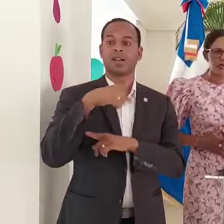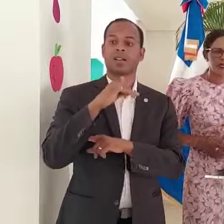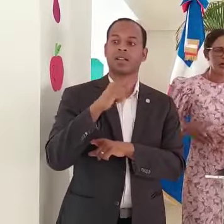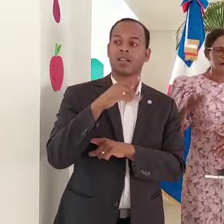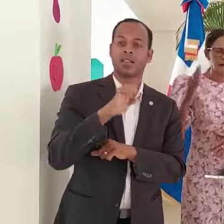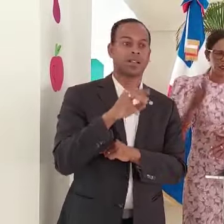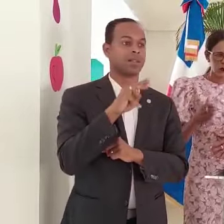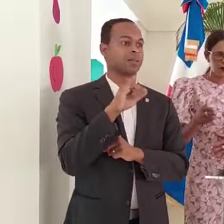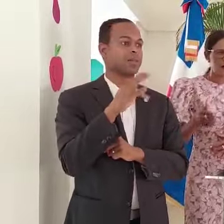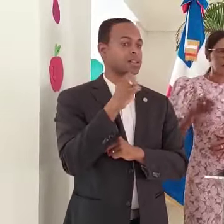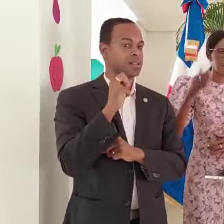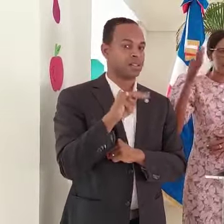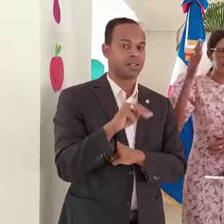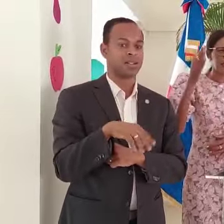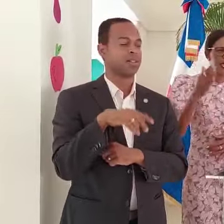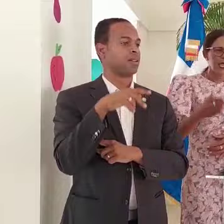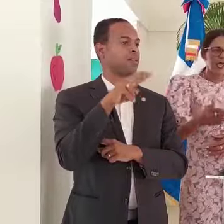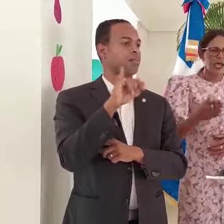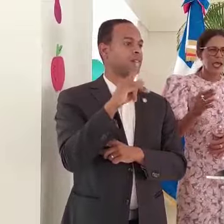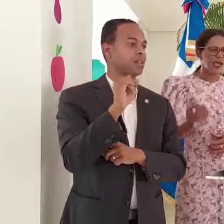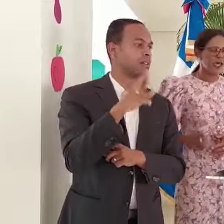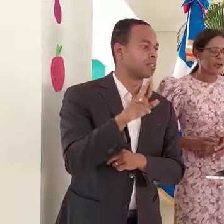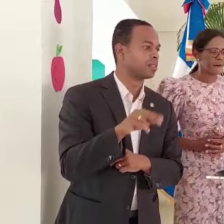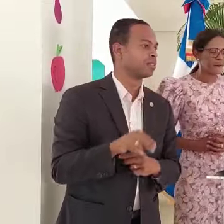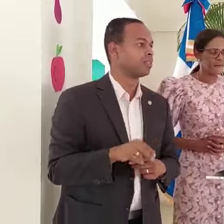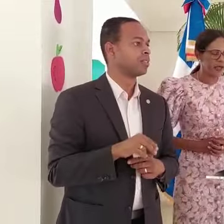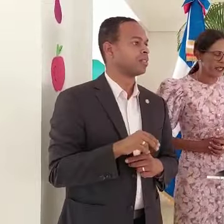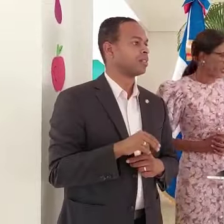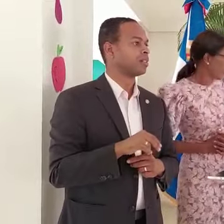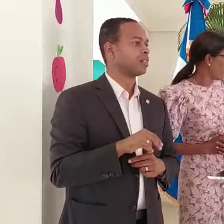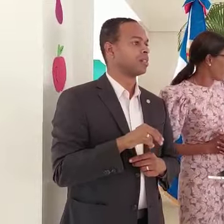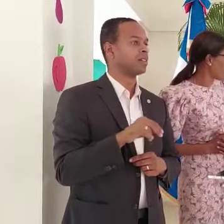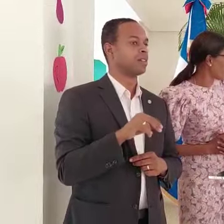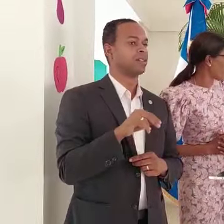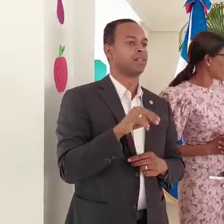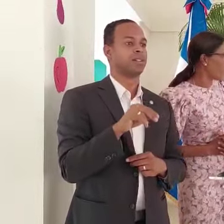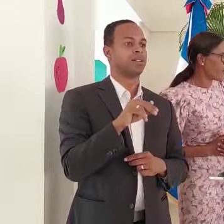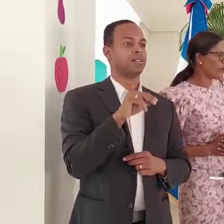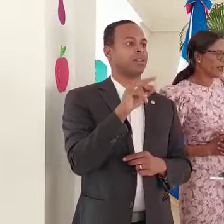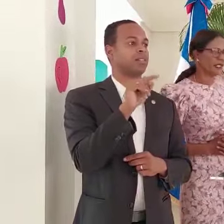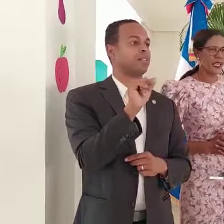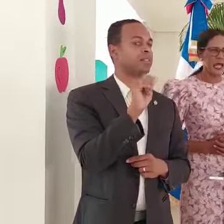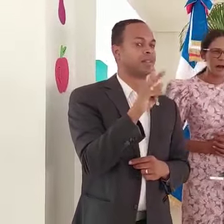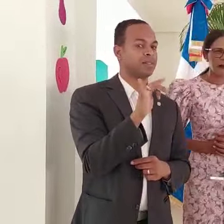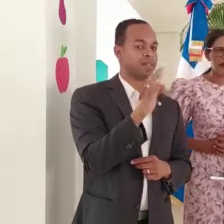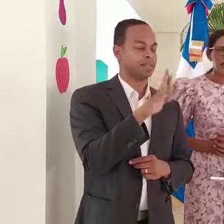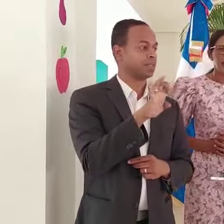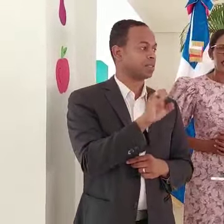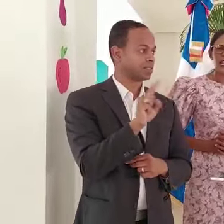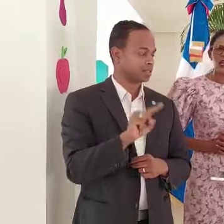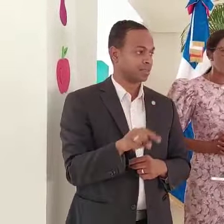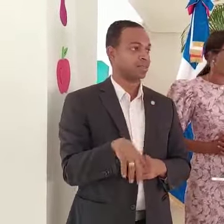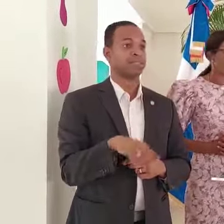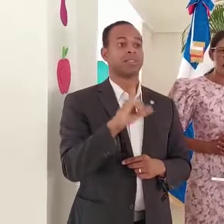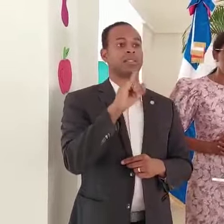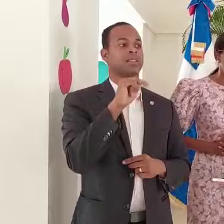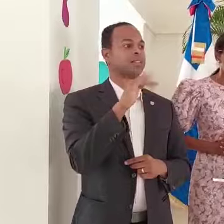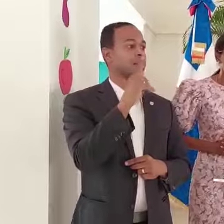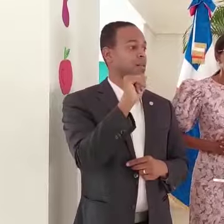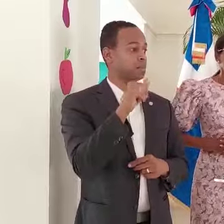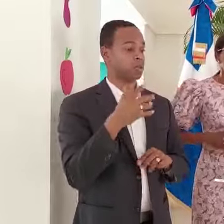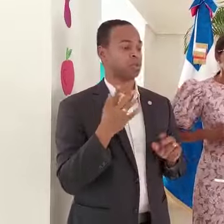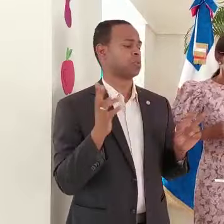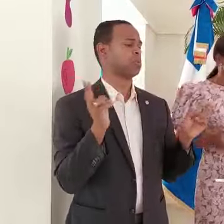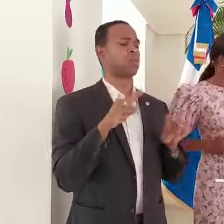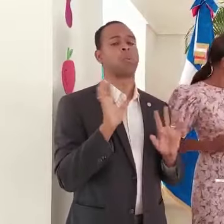doña Miriam, Víctor Pacuar Pepén, Virillán Tavares de Obras Públicas y INAPA, que no lo